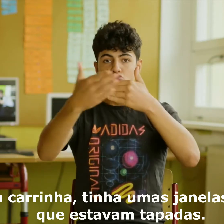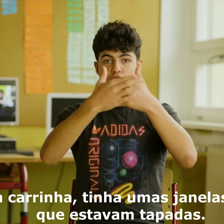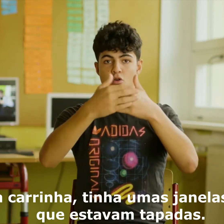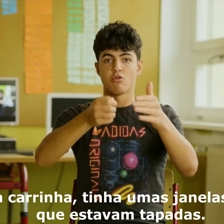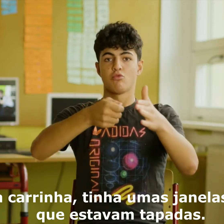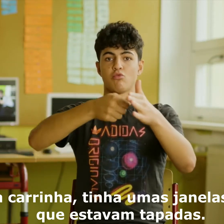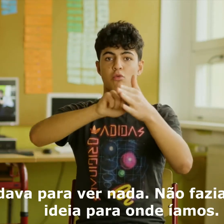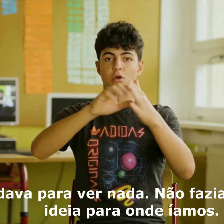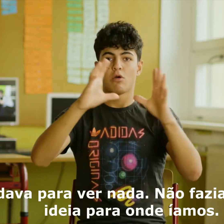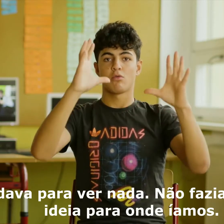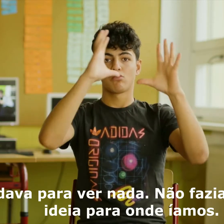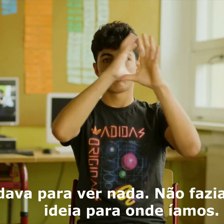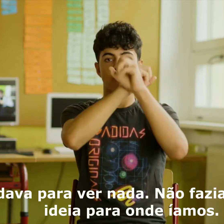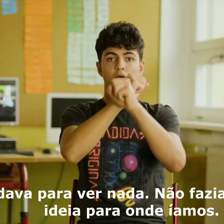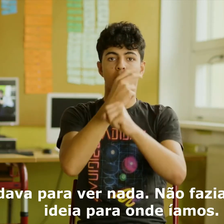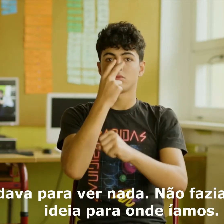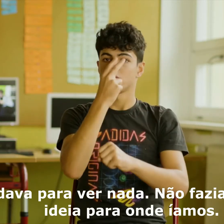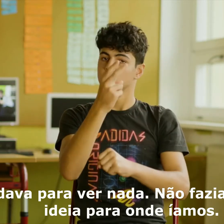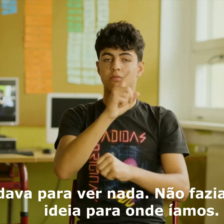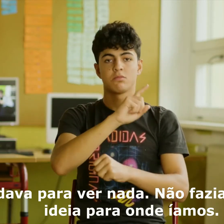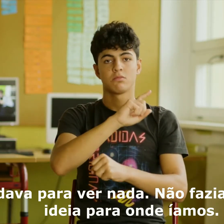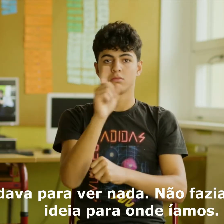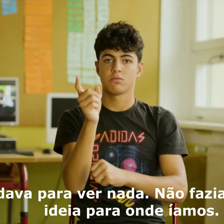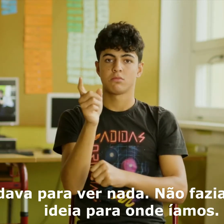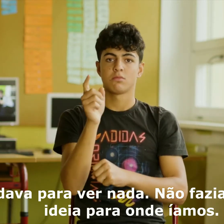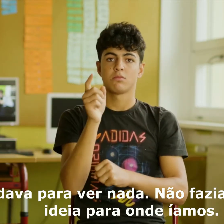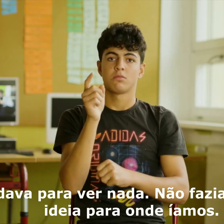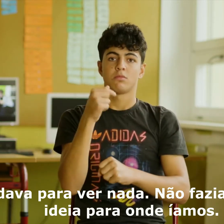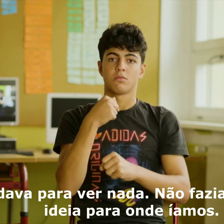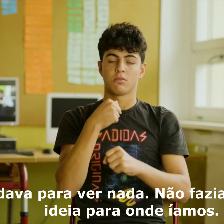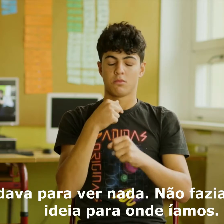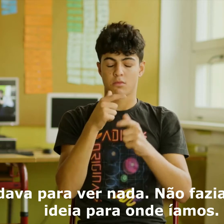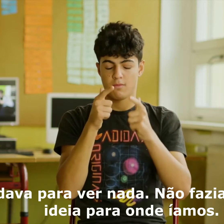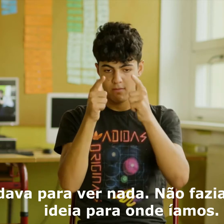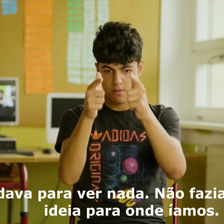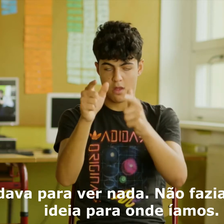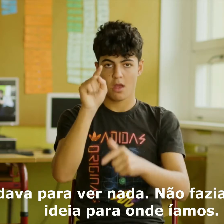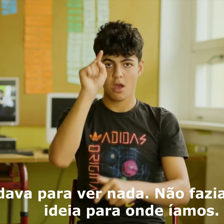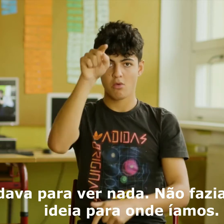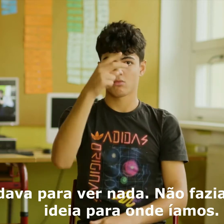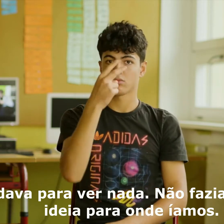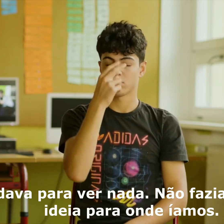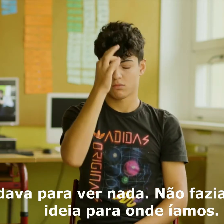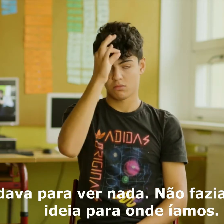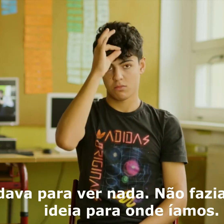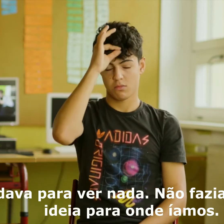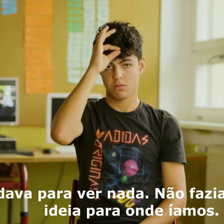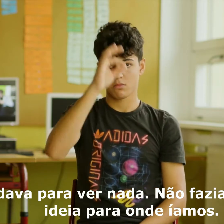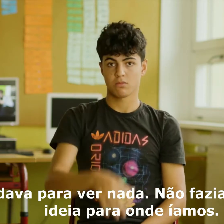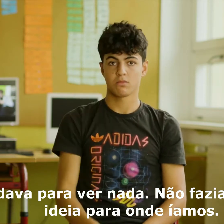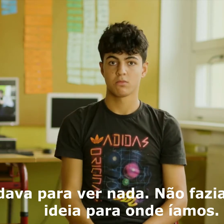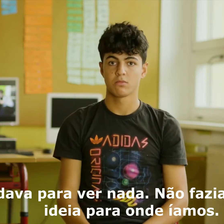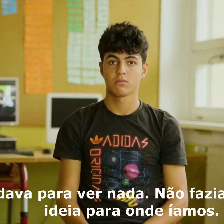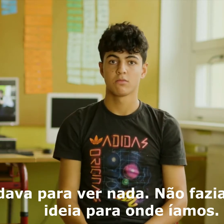fechadas, escuras, não dava para ver nada. Eu não fazia a mínima ideia para onde é que